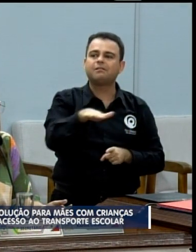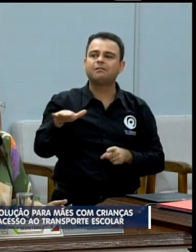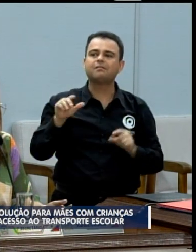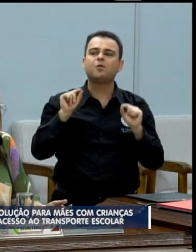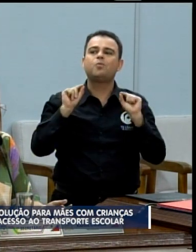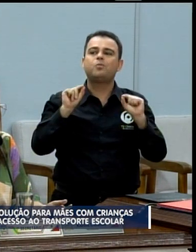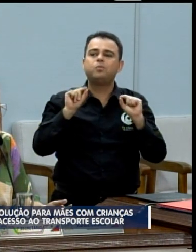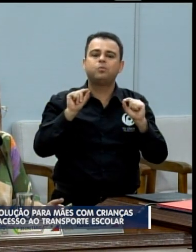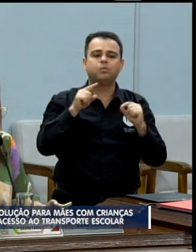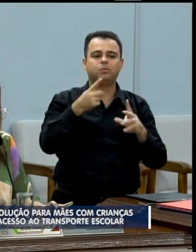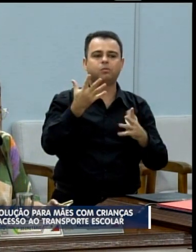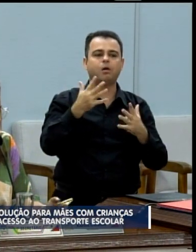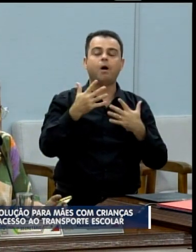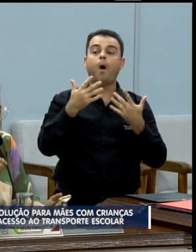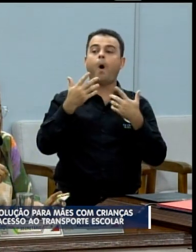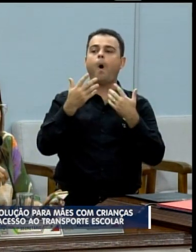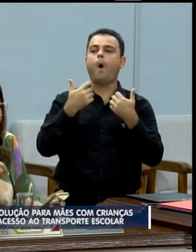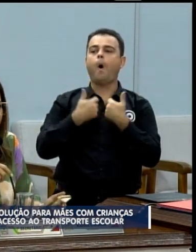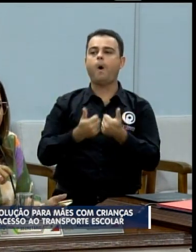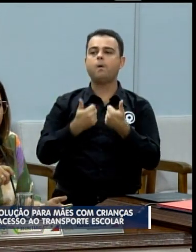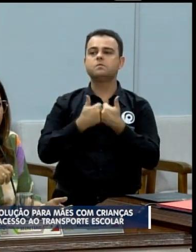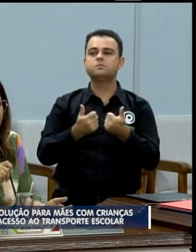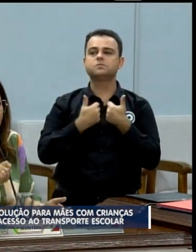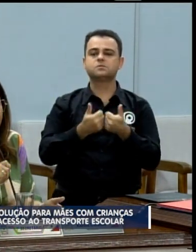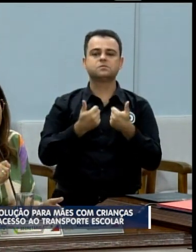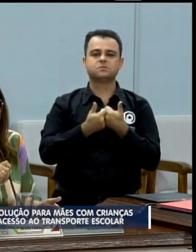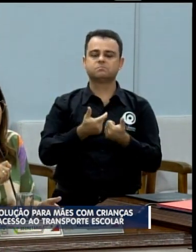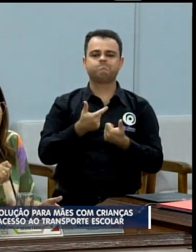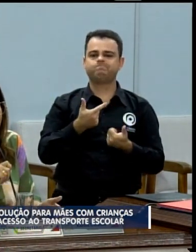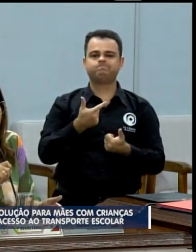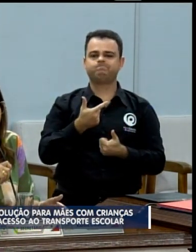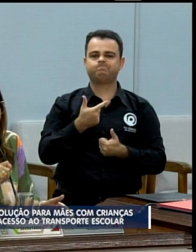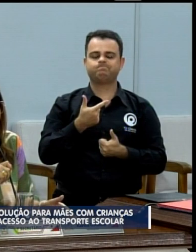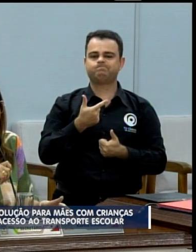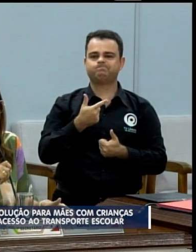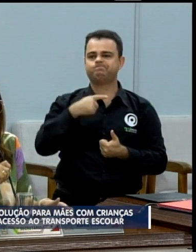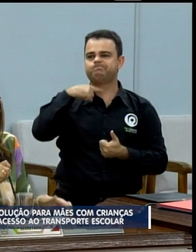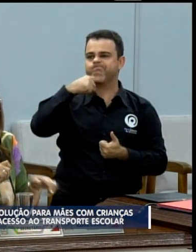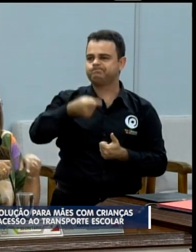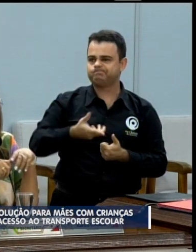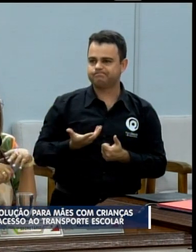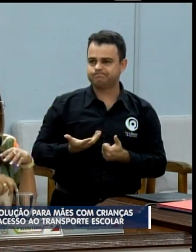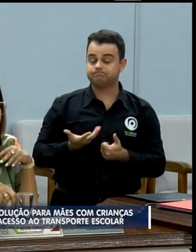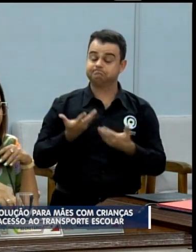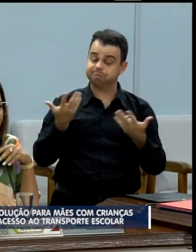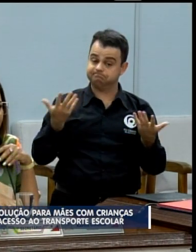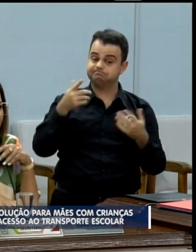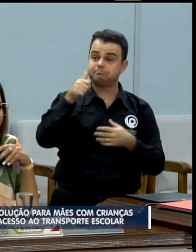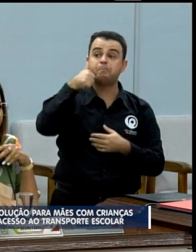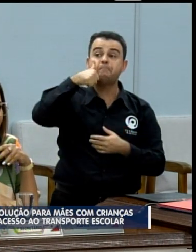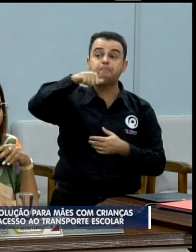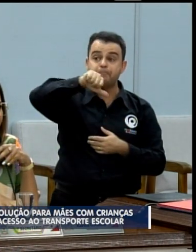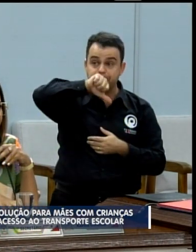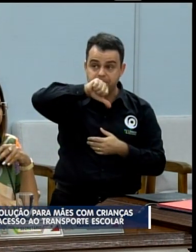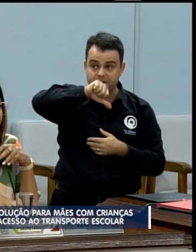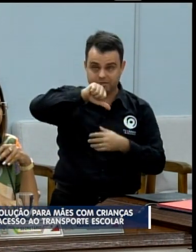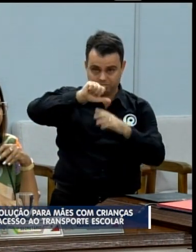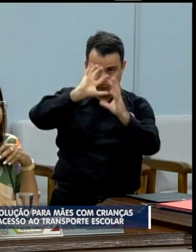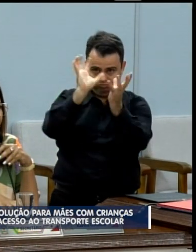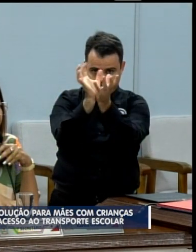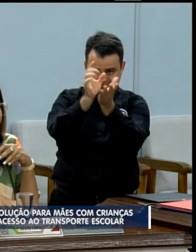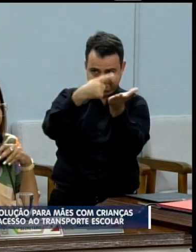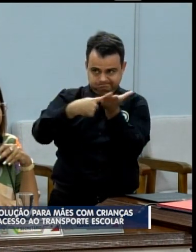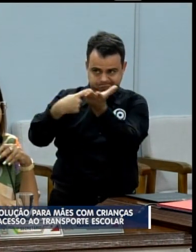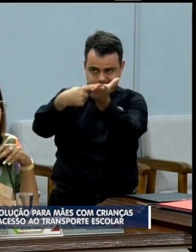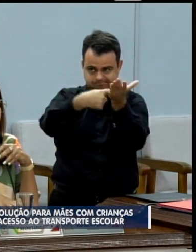acesso ao transporte público. Então, o que acontece, vereadores? Eu fui chamado por um grupo de mães ali do